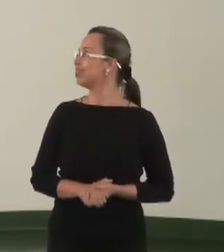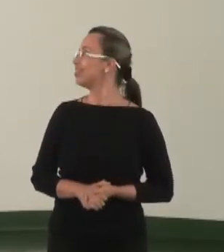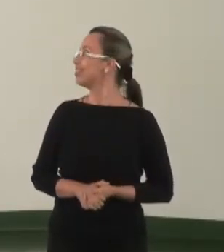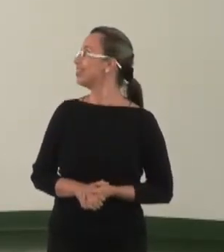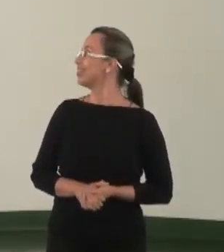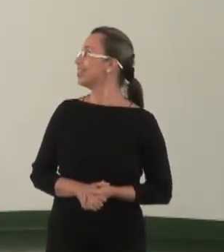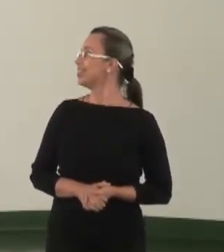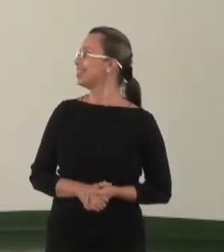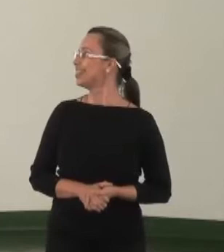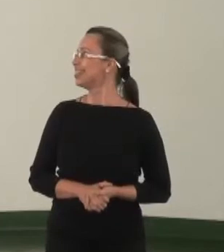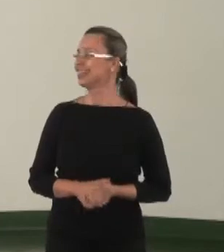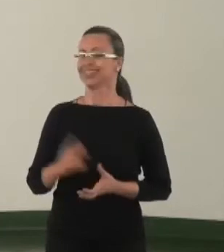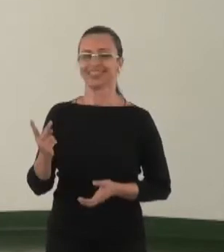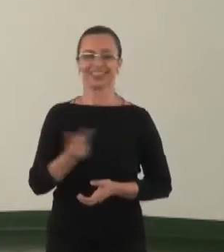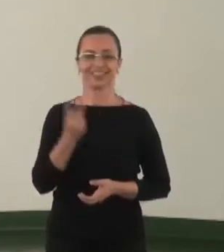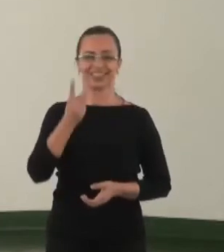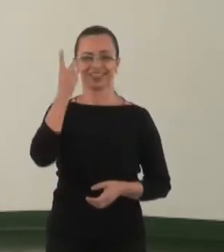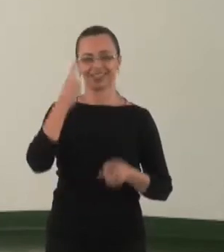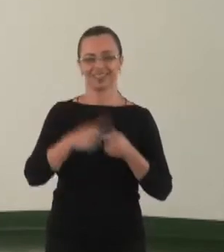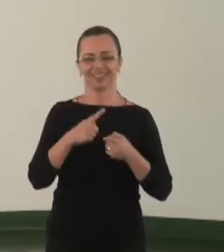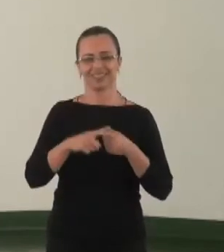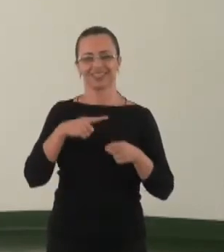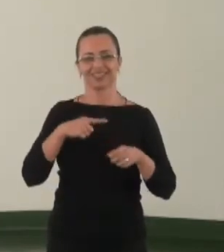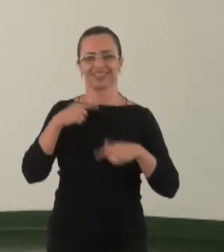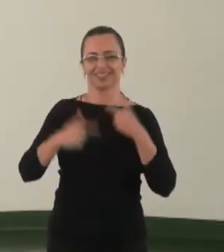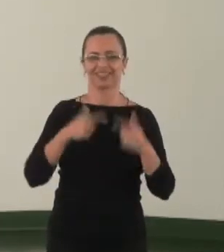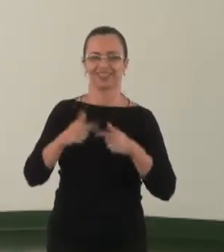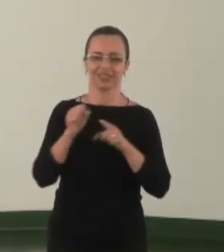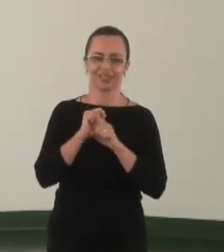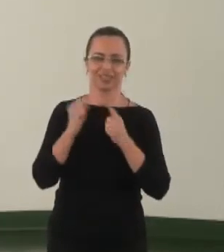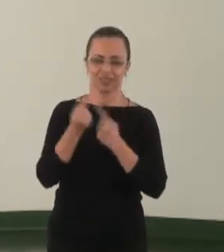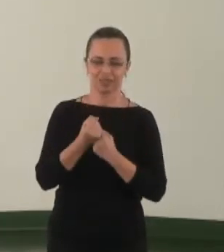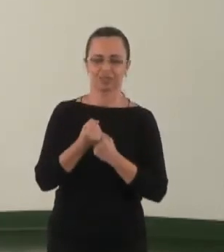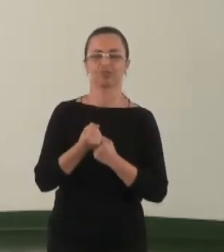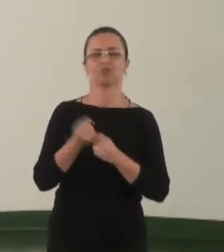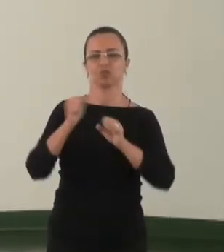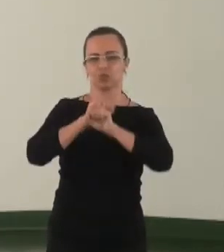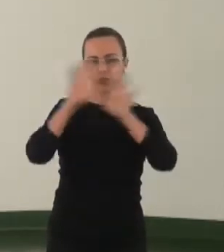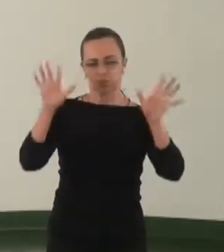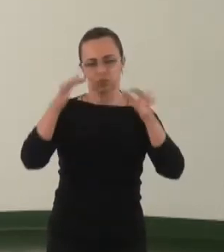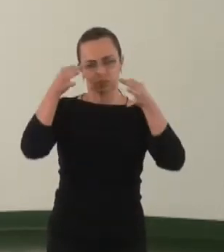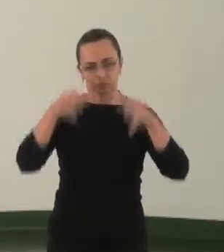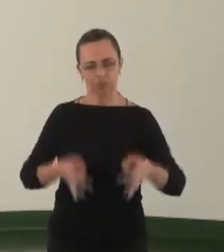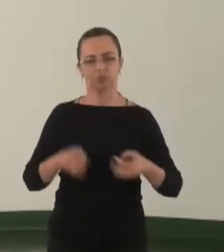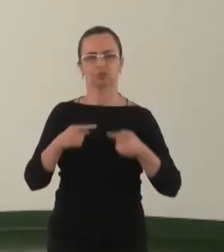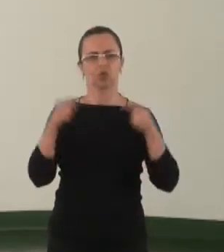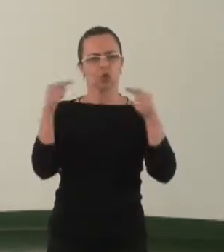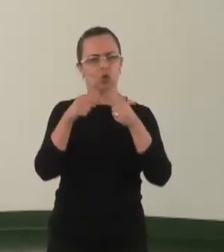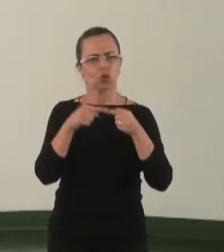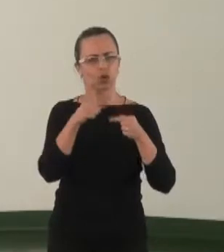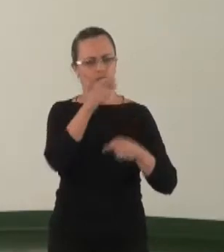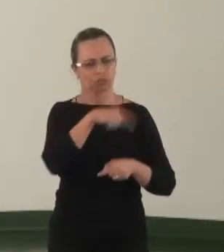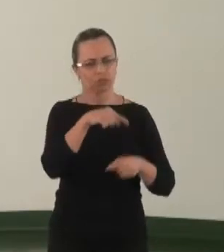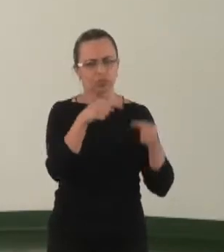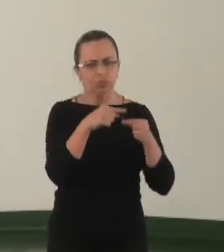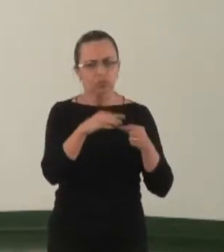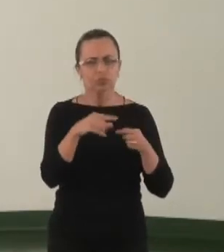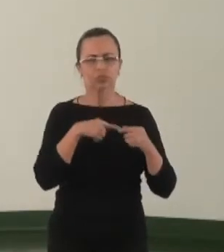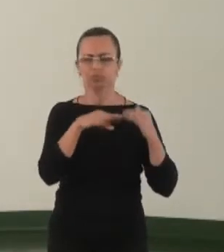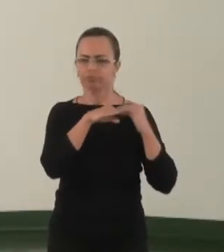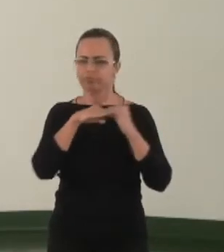rapidinho. Os valores que devem fundamentar a atuação entre os movimentos sociais e MP: transparência e honestidade, coerência institucional,